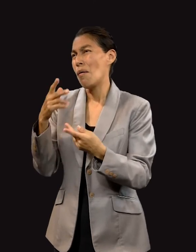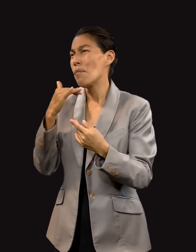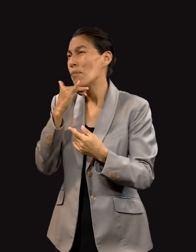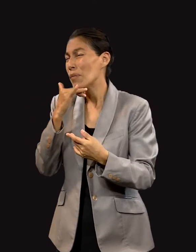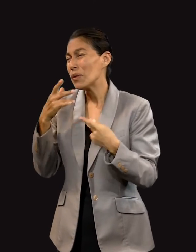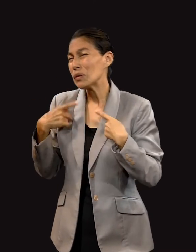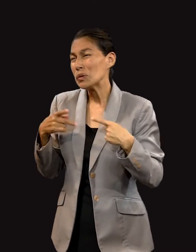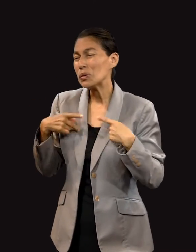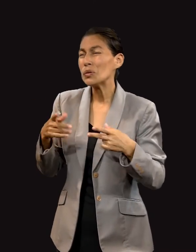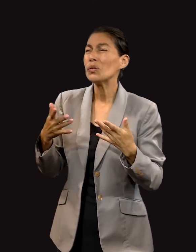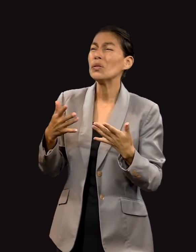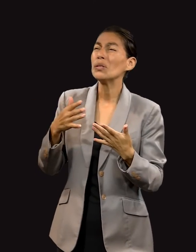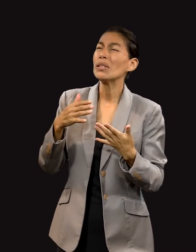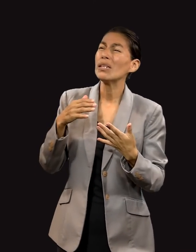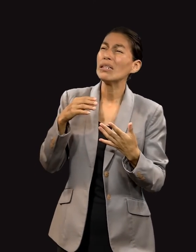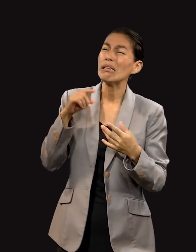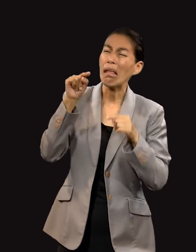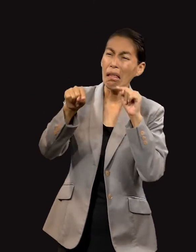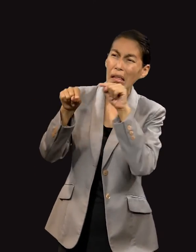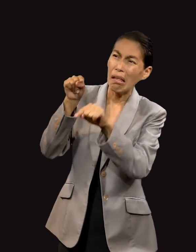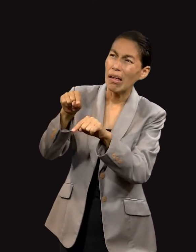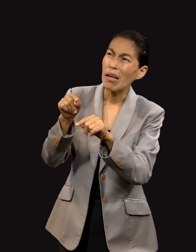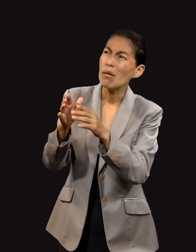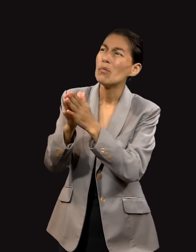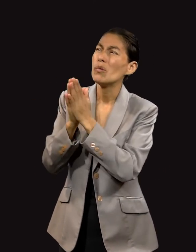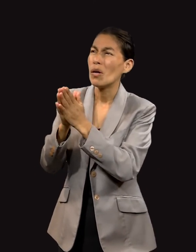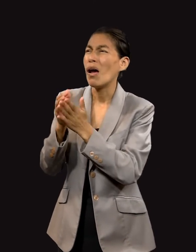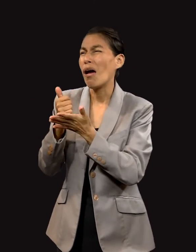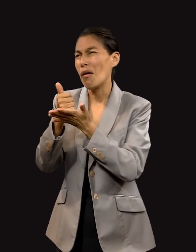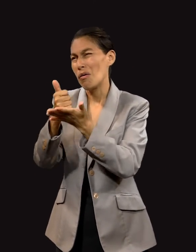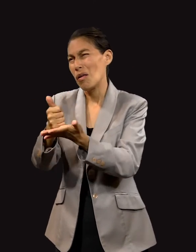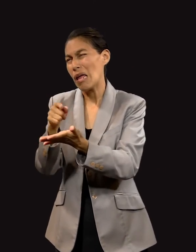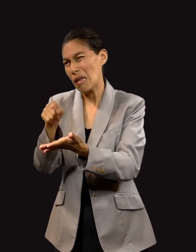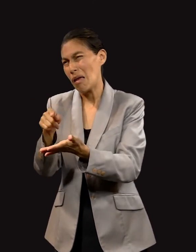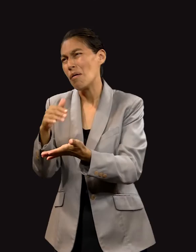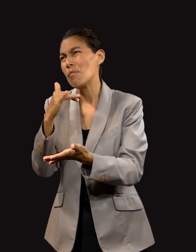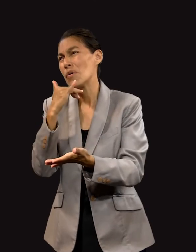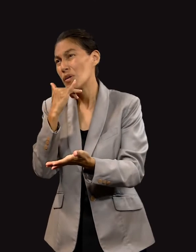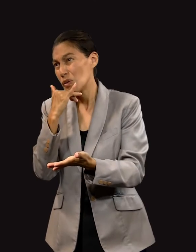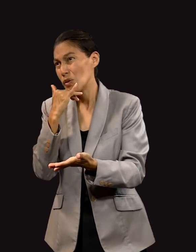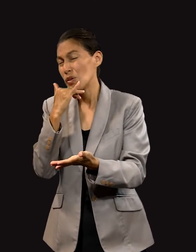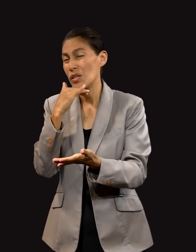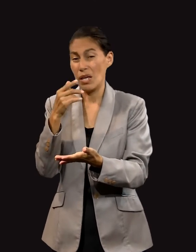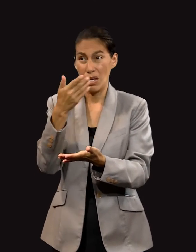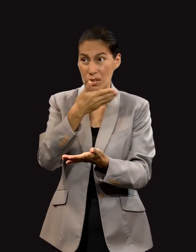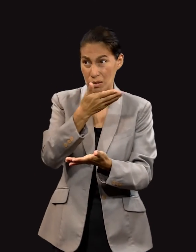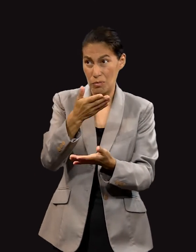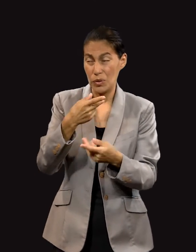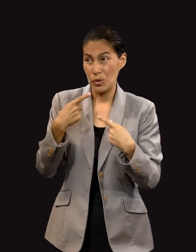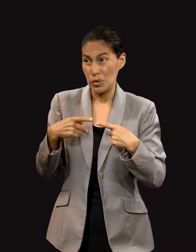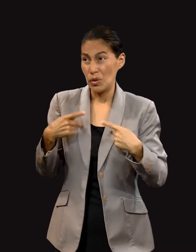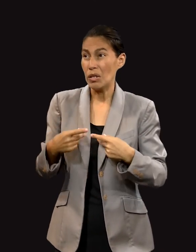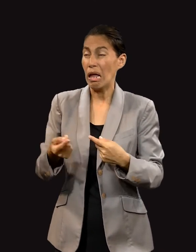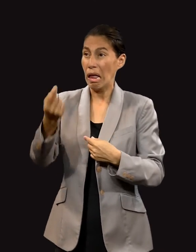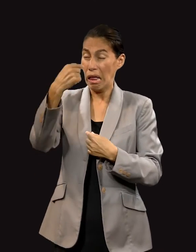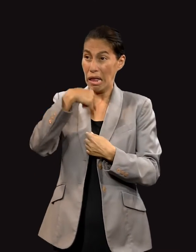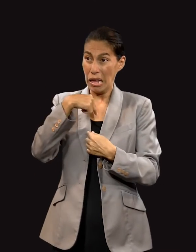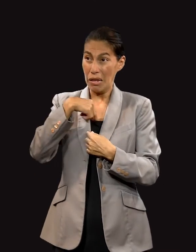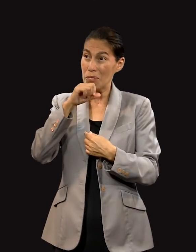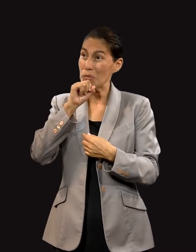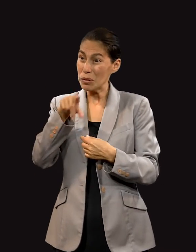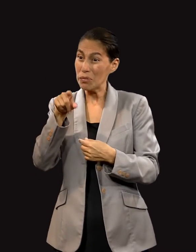daño y a olvidar. Y que aprendiera también a perdonarse ella misma, porque ella no podía